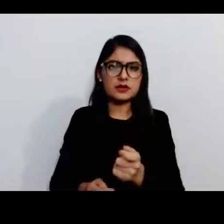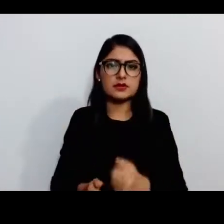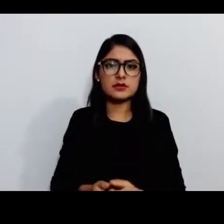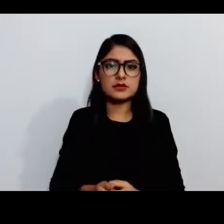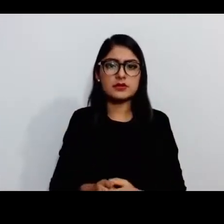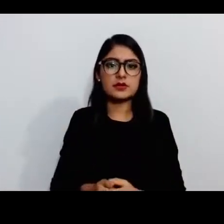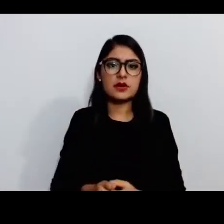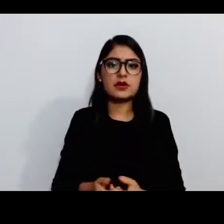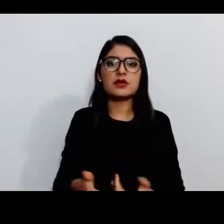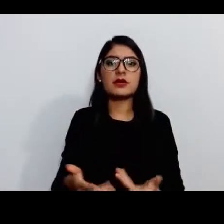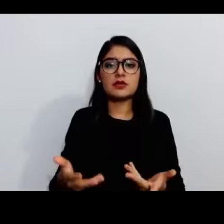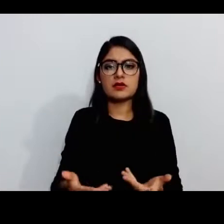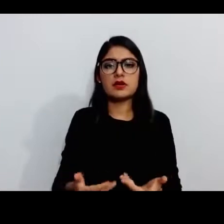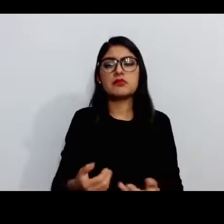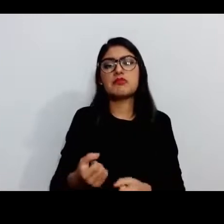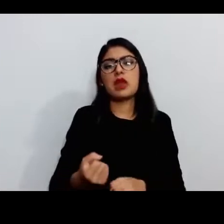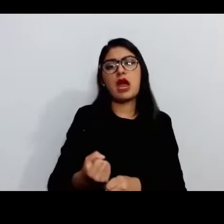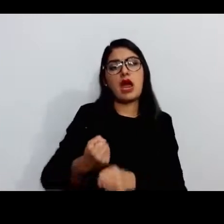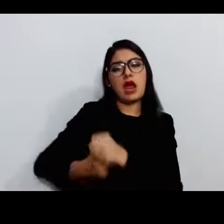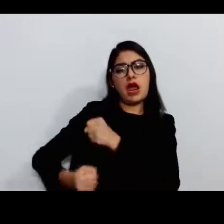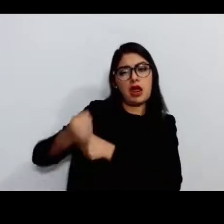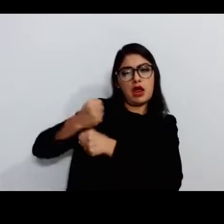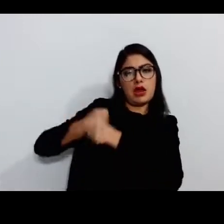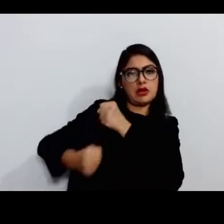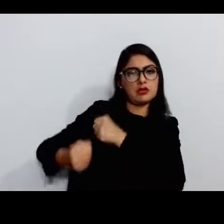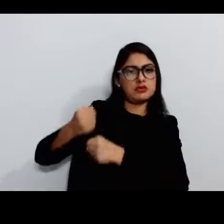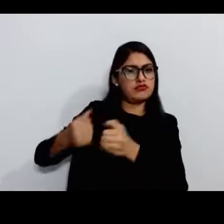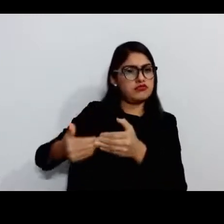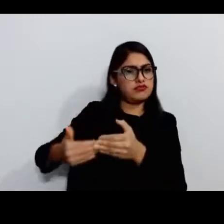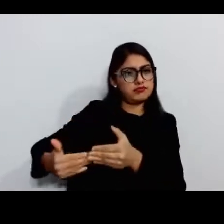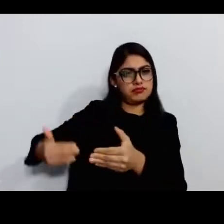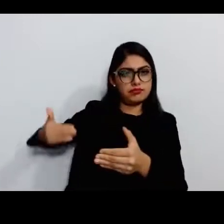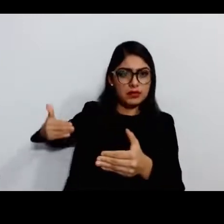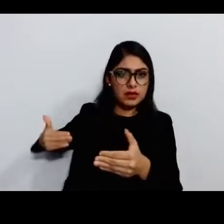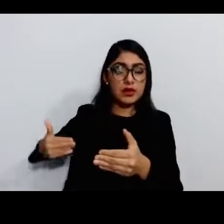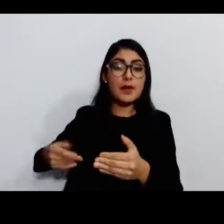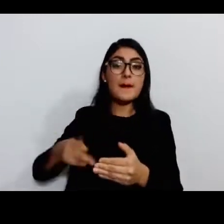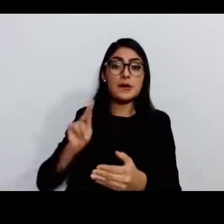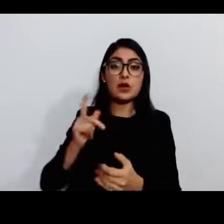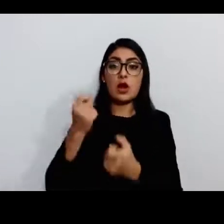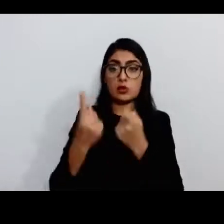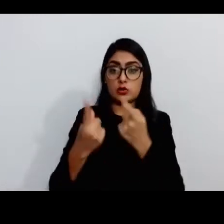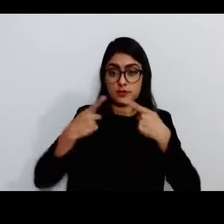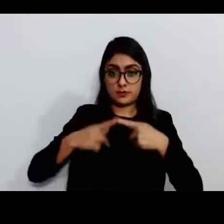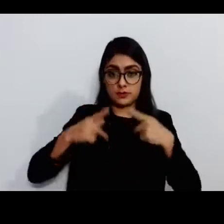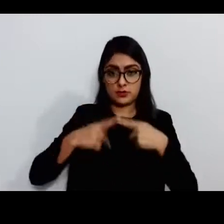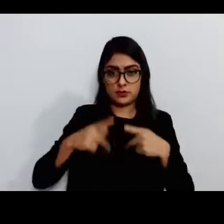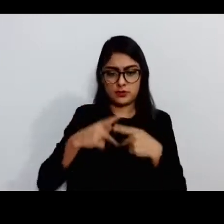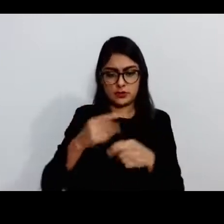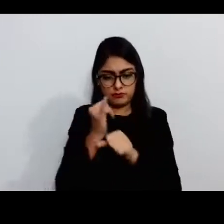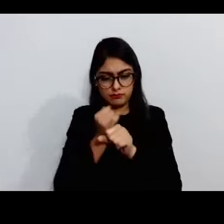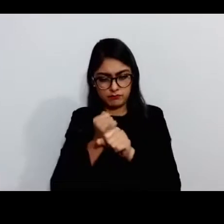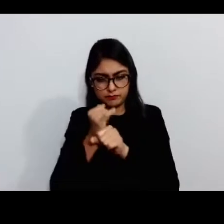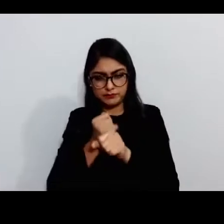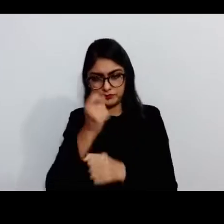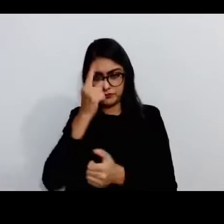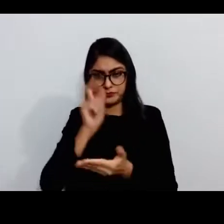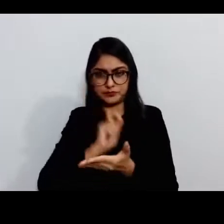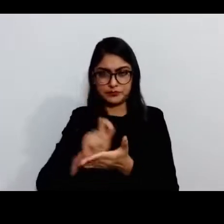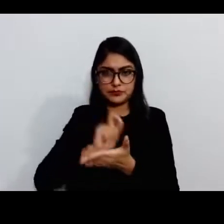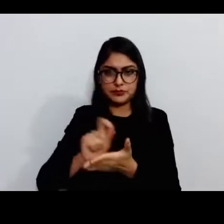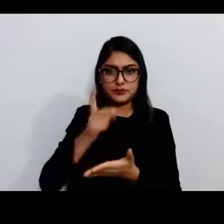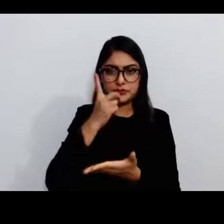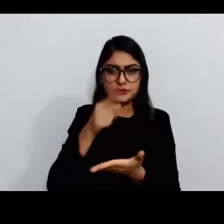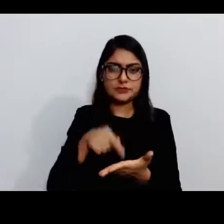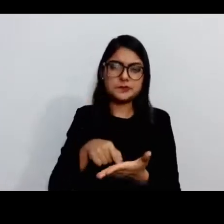llevada hasta muchos años antes, muchos siglos antes, pero digamos hay autores que consideran que este no es un ejercicio correcto, sino